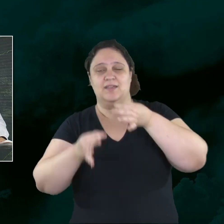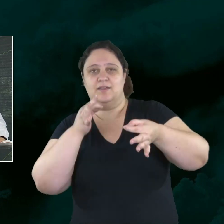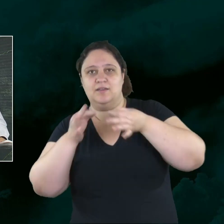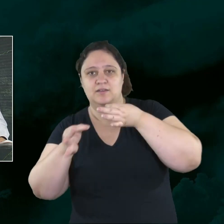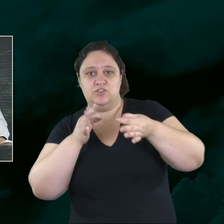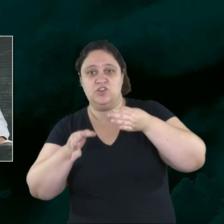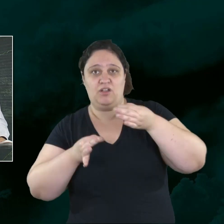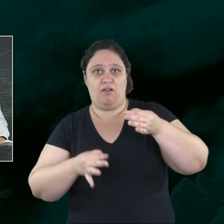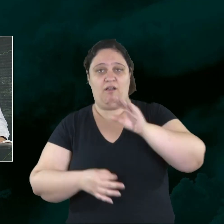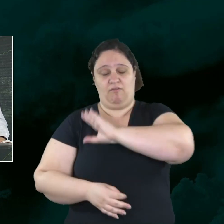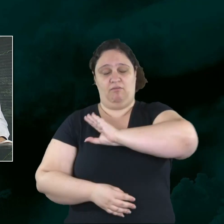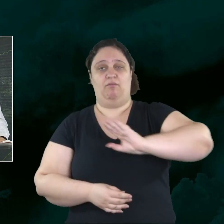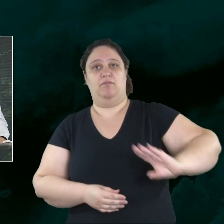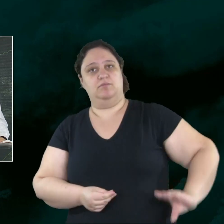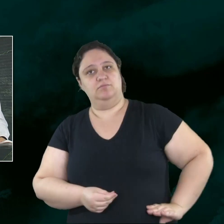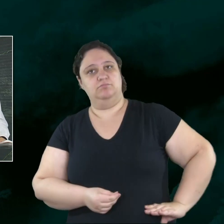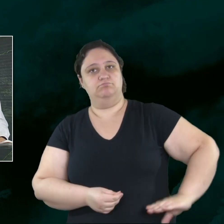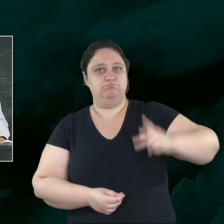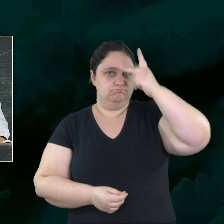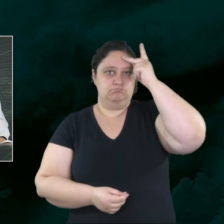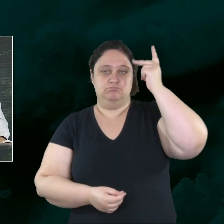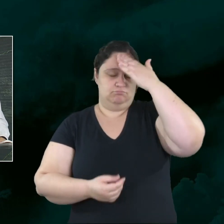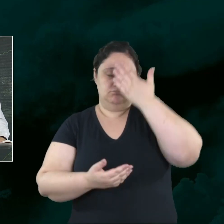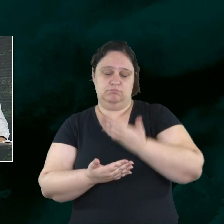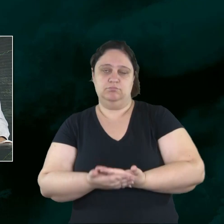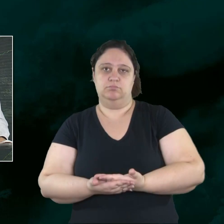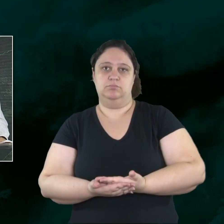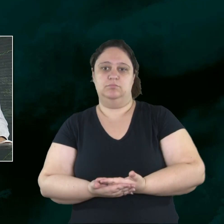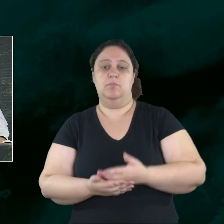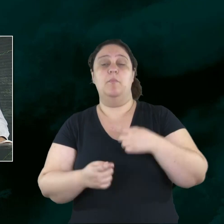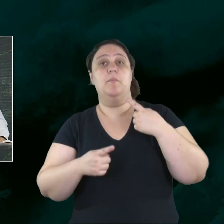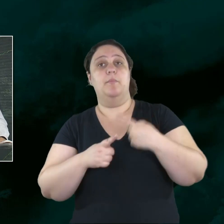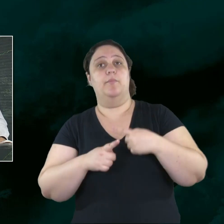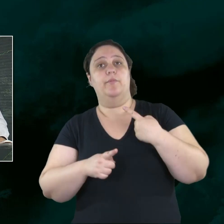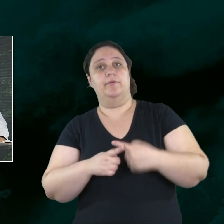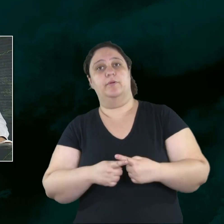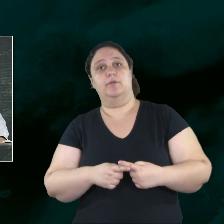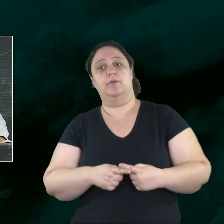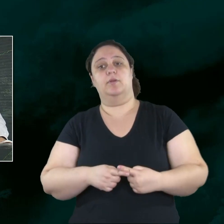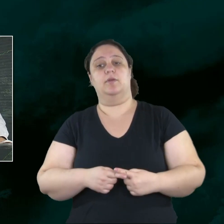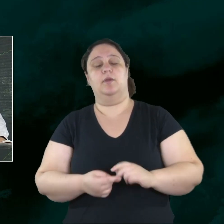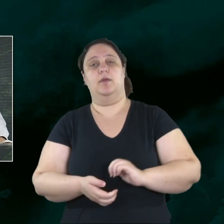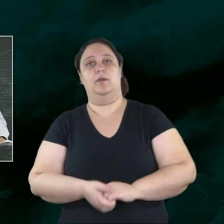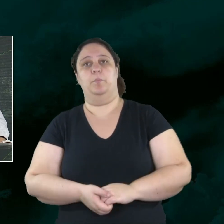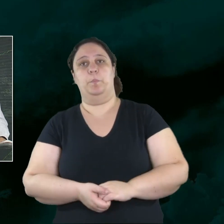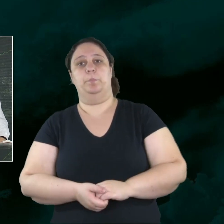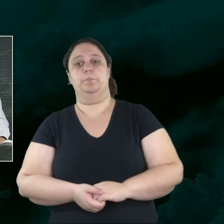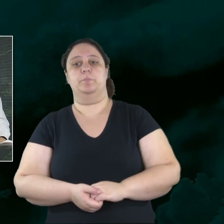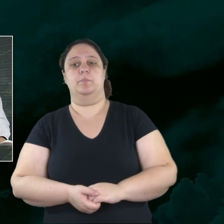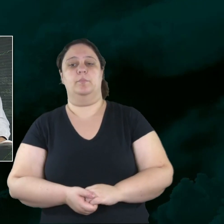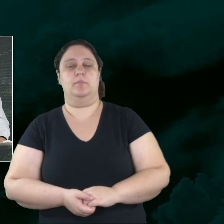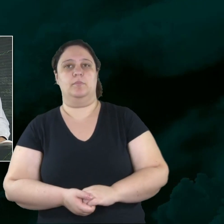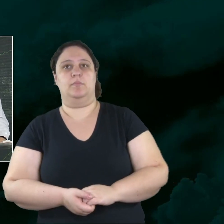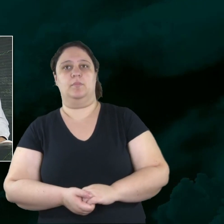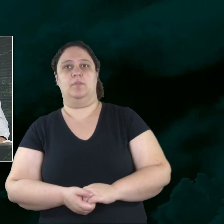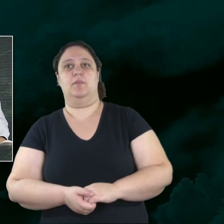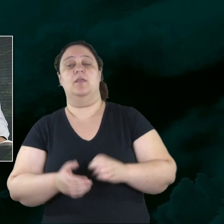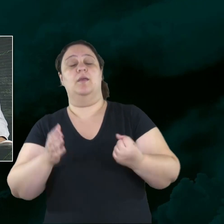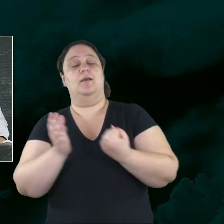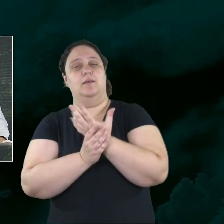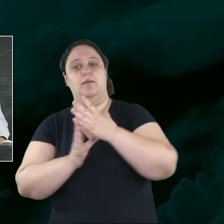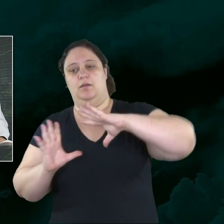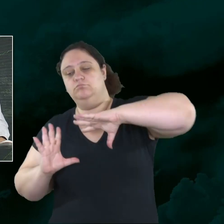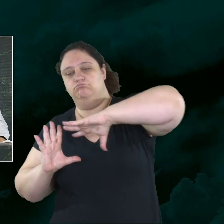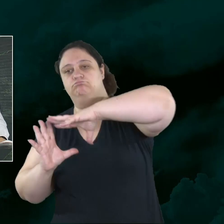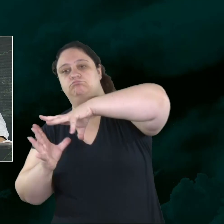cristianismo, porque, né, concebem um mundo, né,